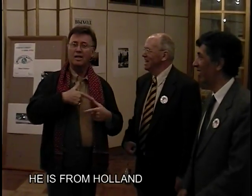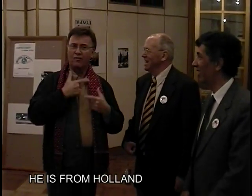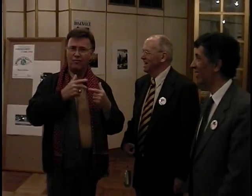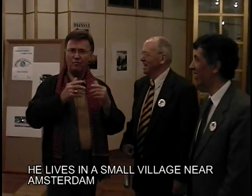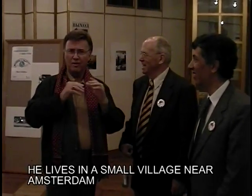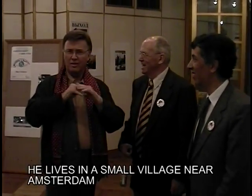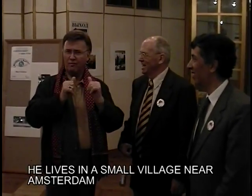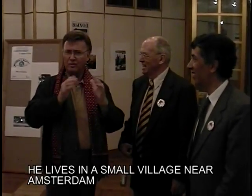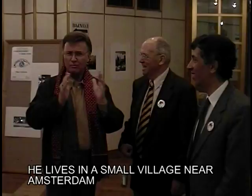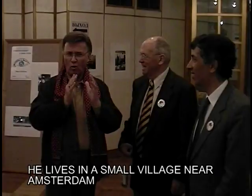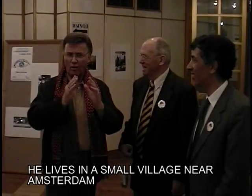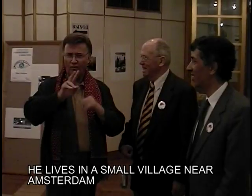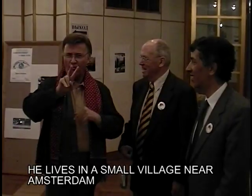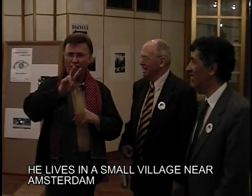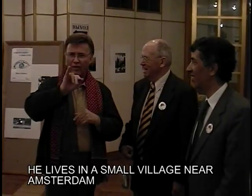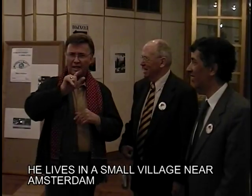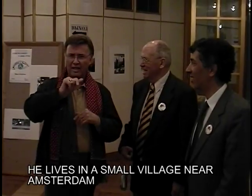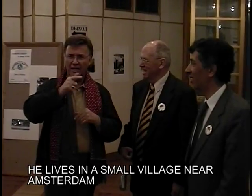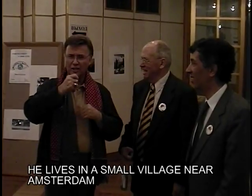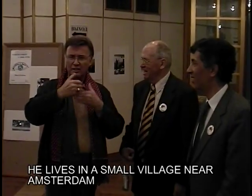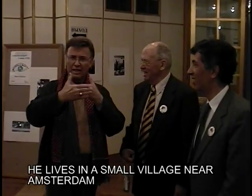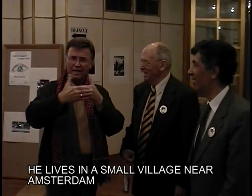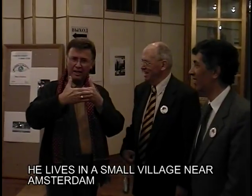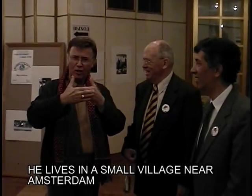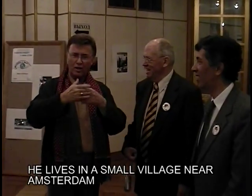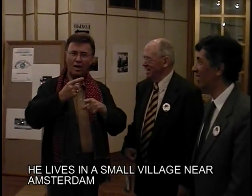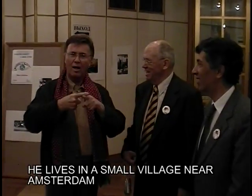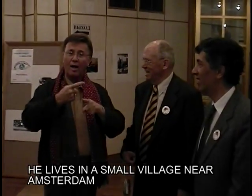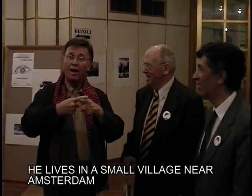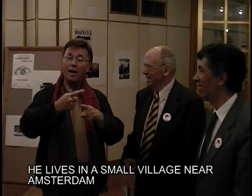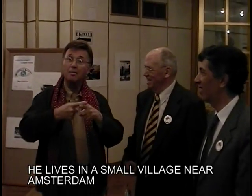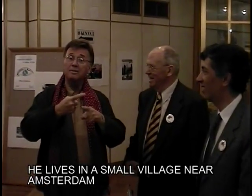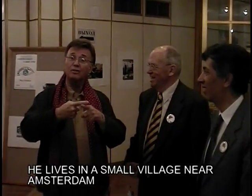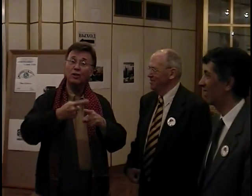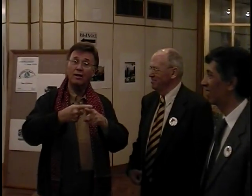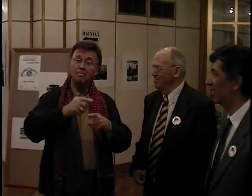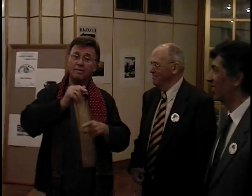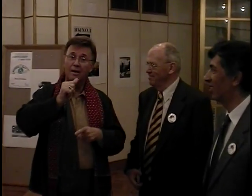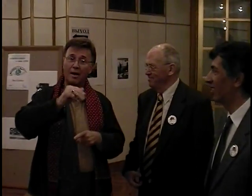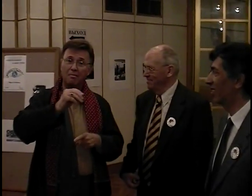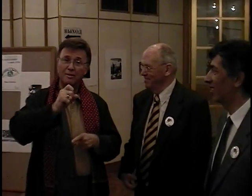Душа от счастья ликовала,